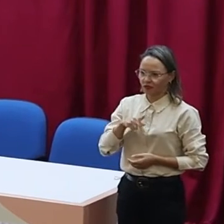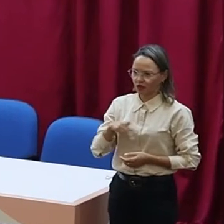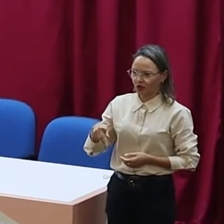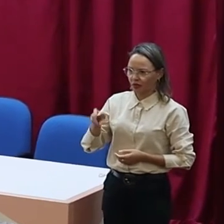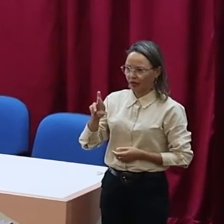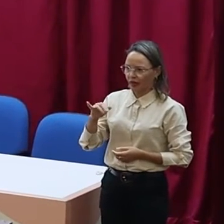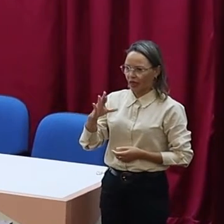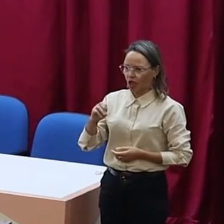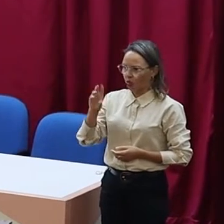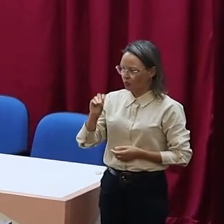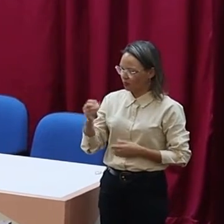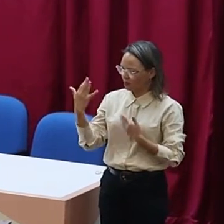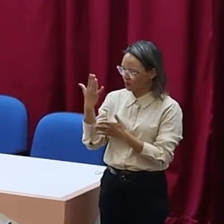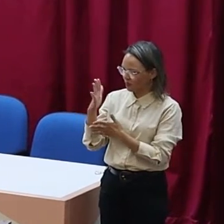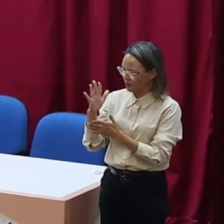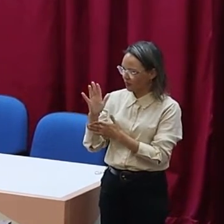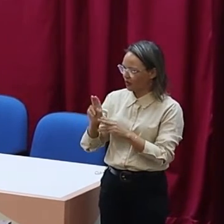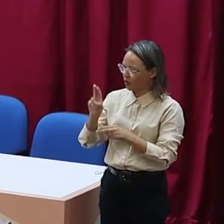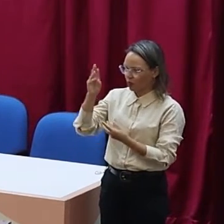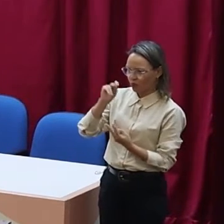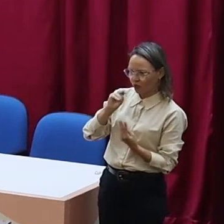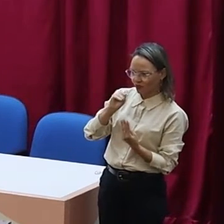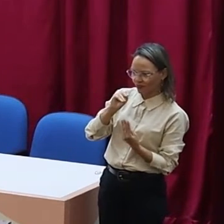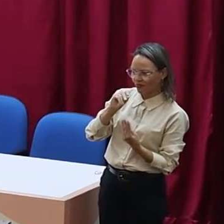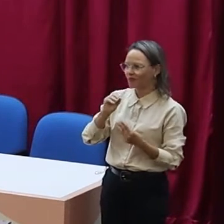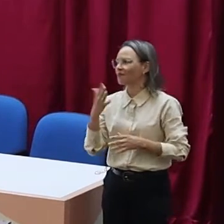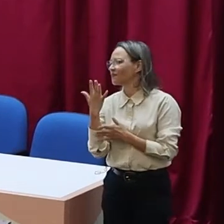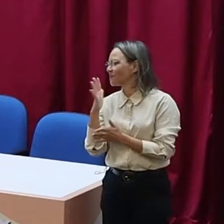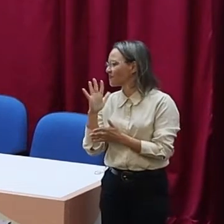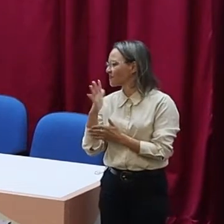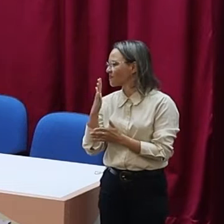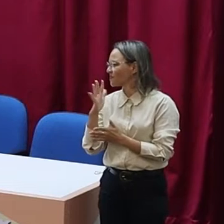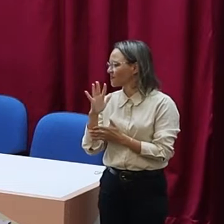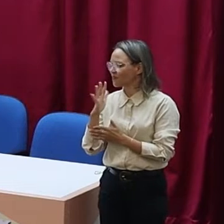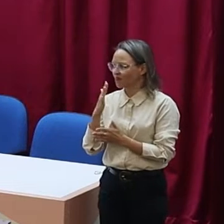professor Ricardo Nascimento, da UFSC, Federal de Sergipe,